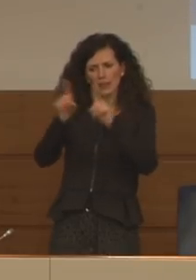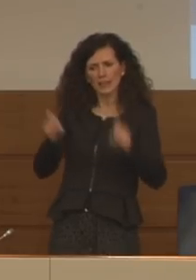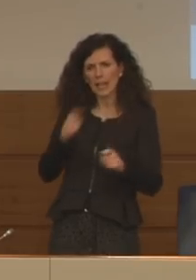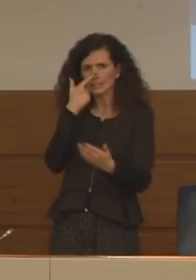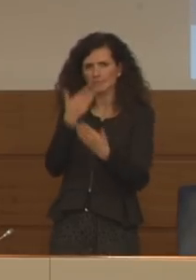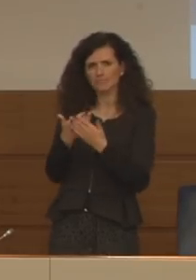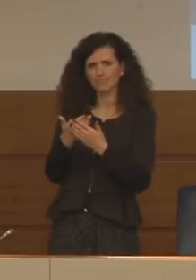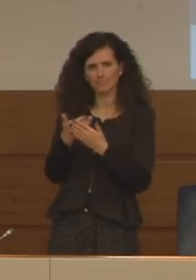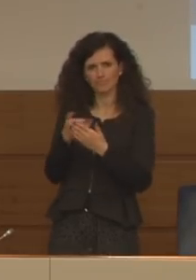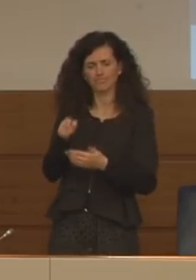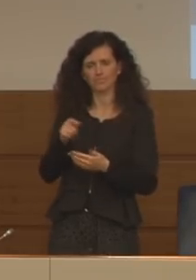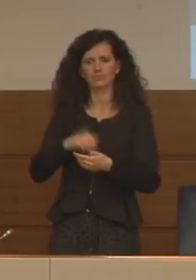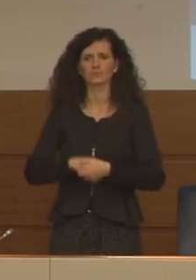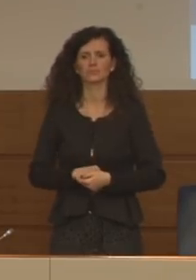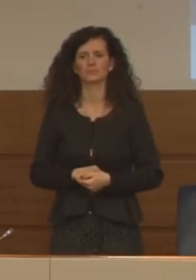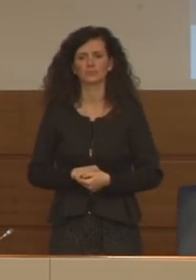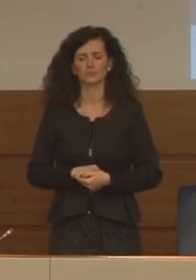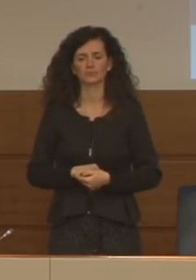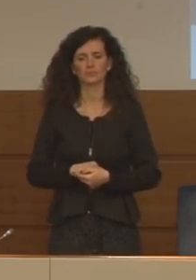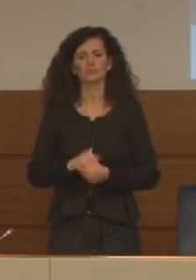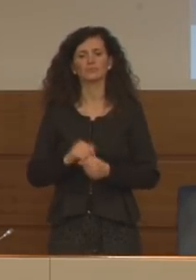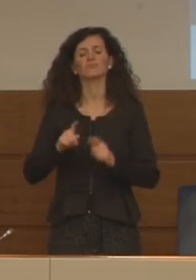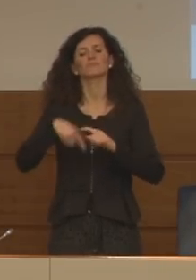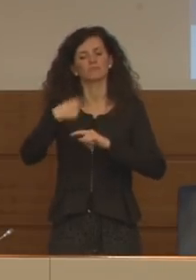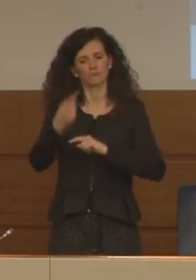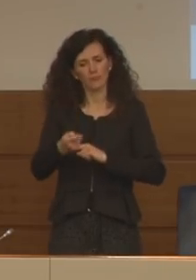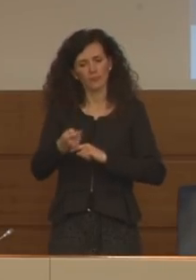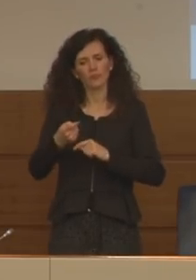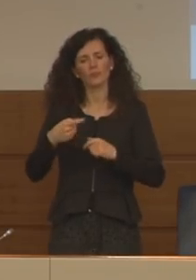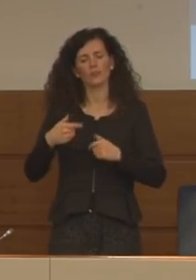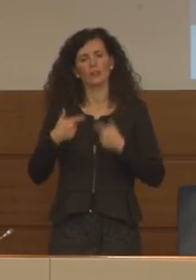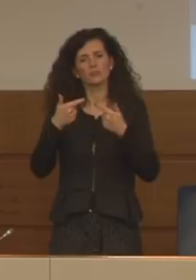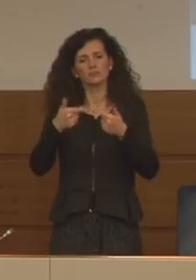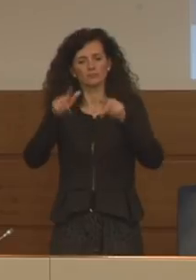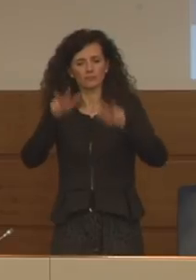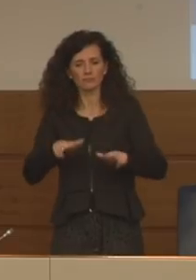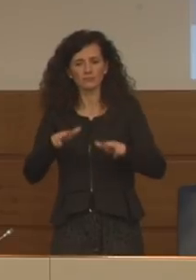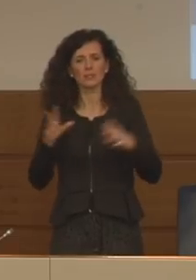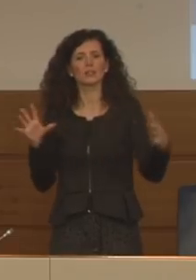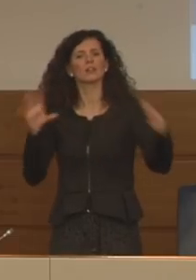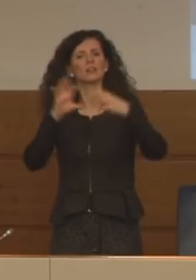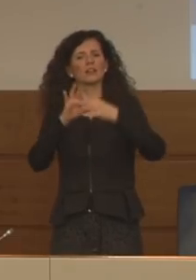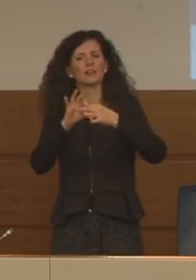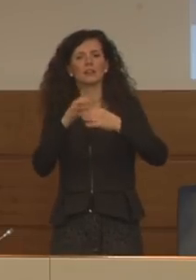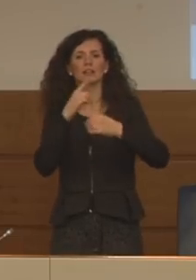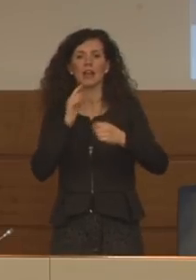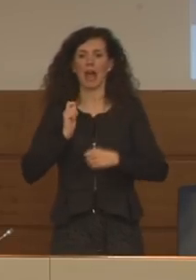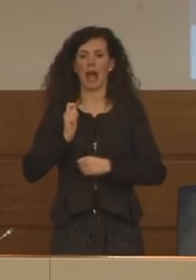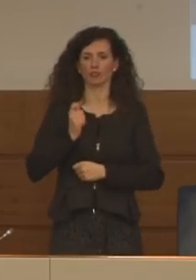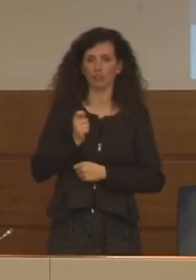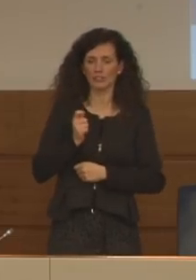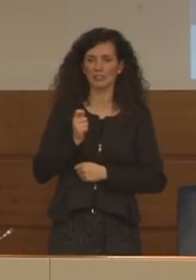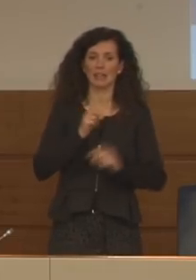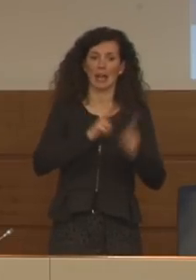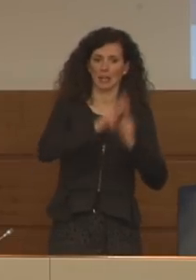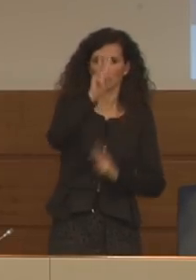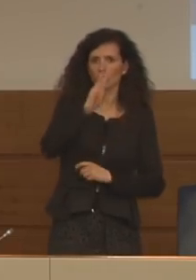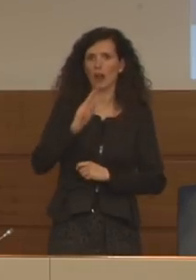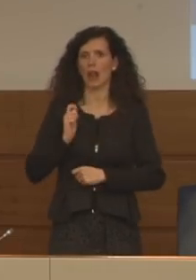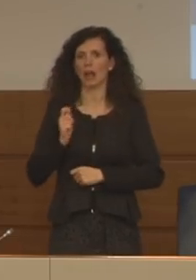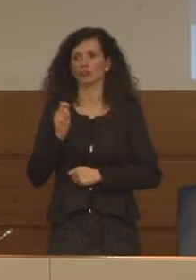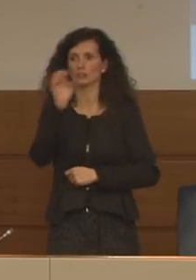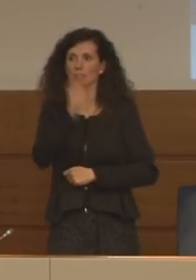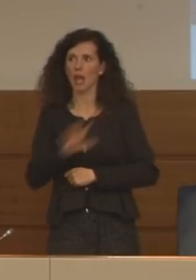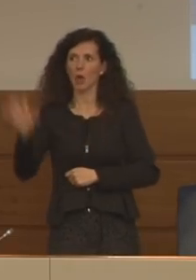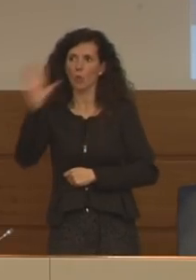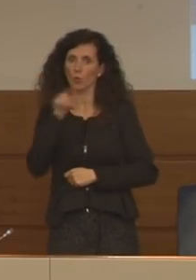verrà poi ovviamente garantito il collegamento con le agenzie regolatorie sia a livello europeo che a livello nazionale in